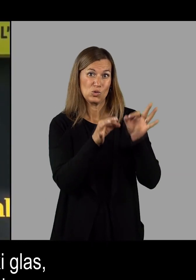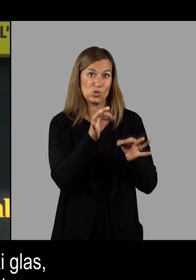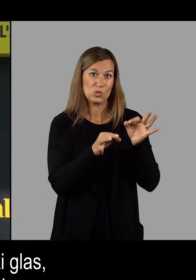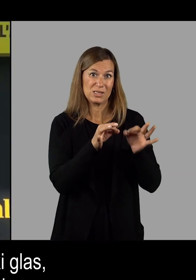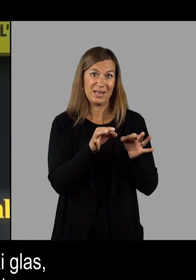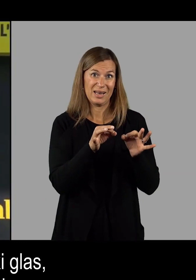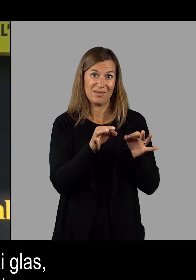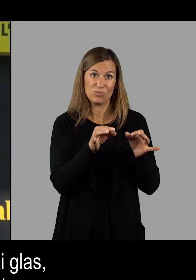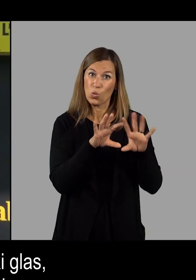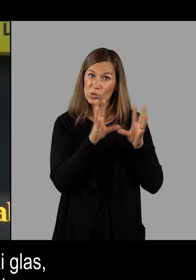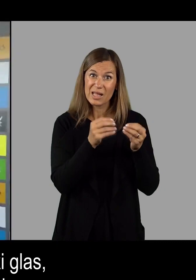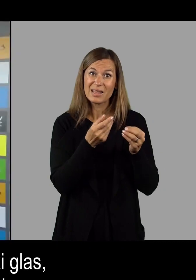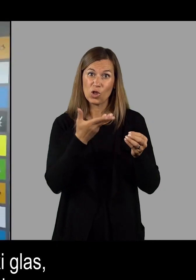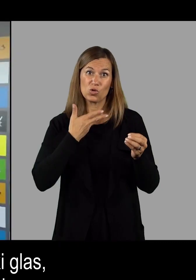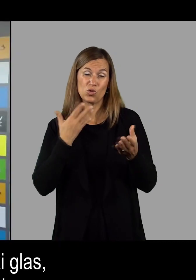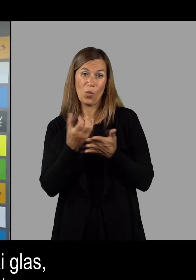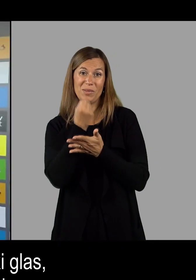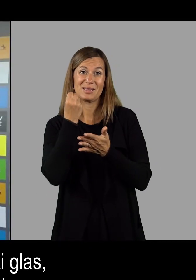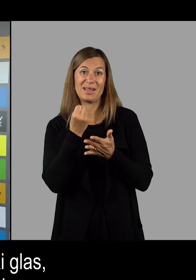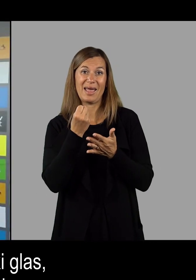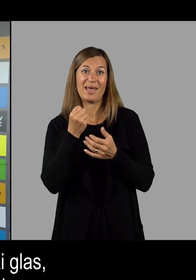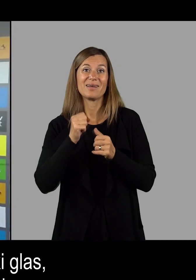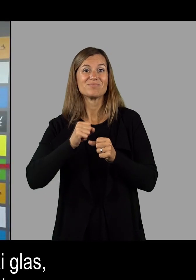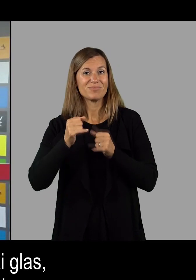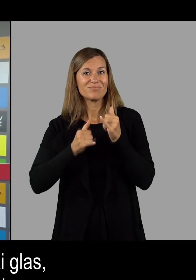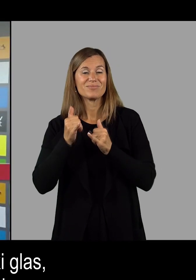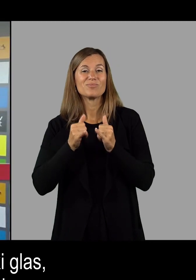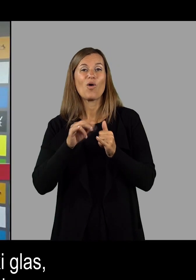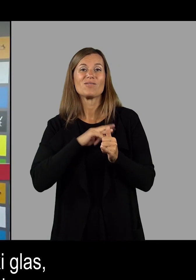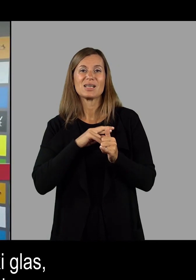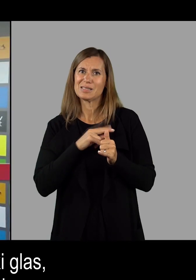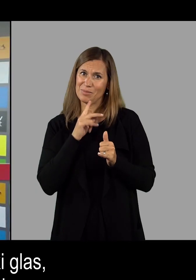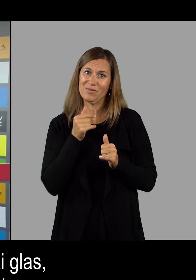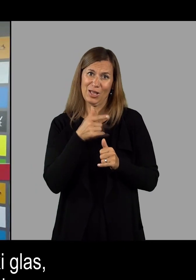Boste poskusili vse, da dobite dirko po Franciji? Tak je načrt.